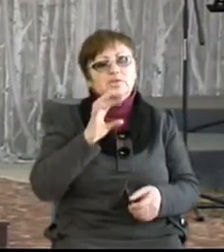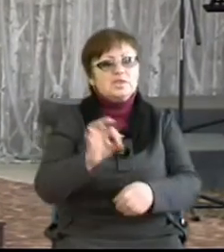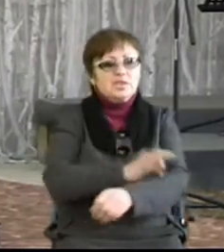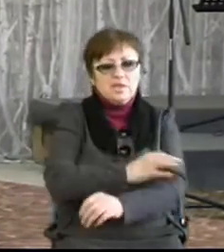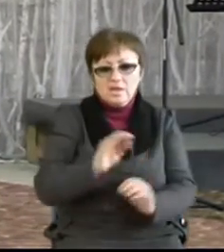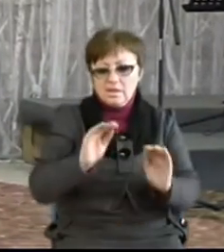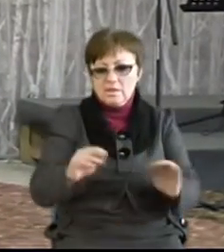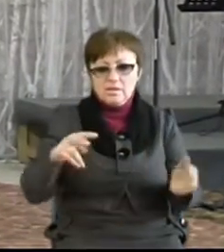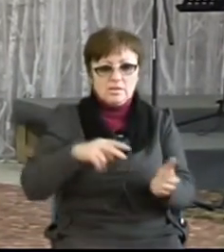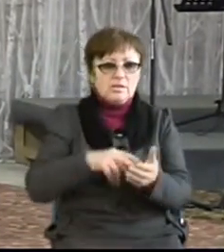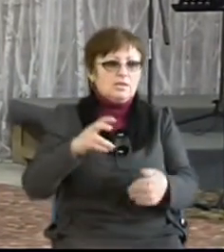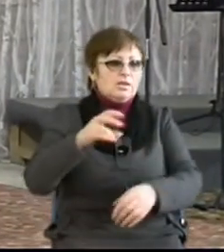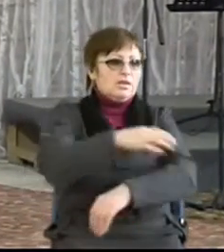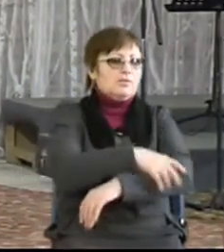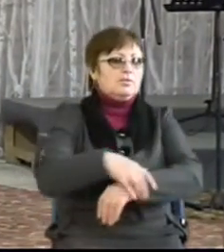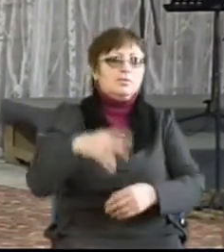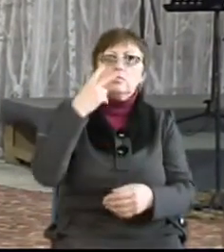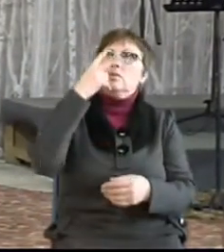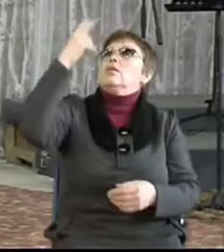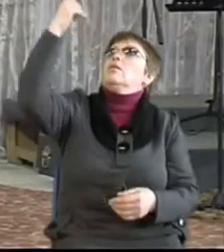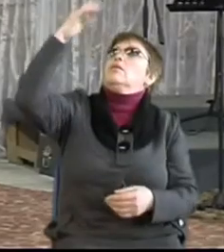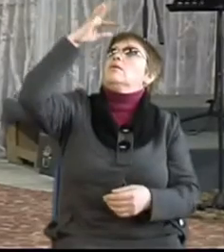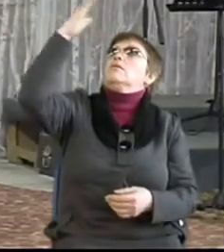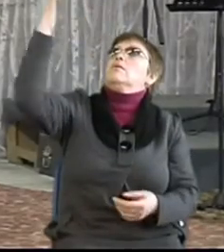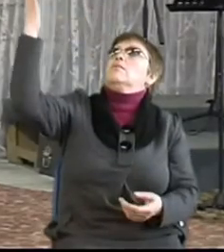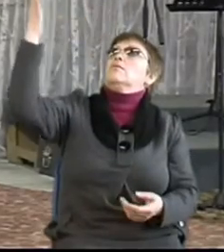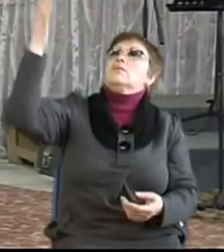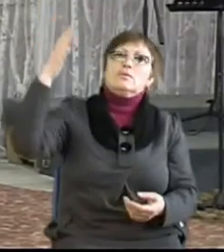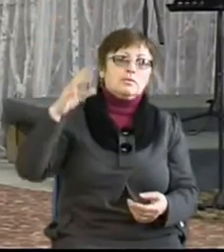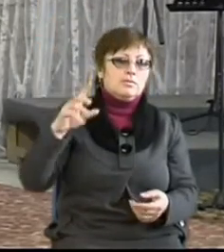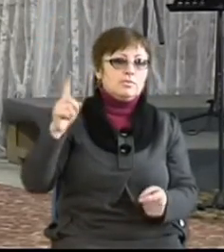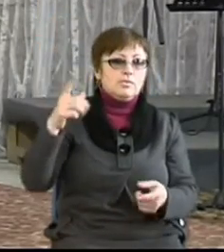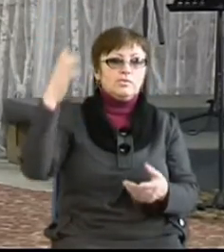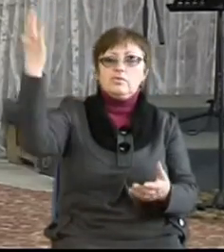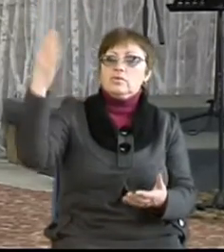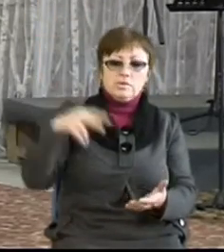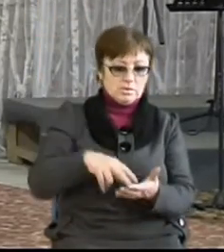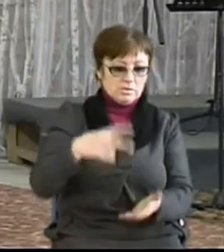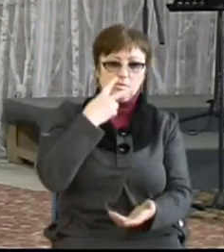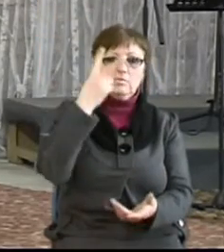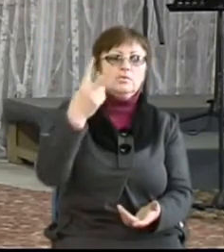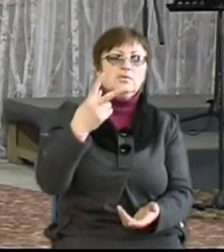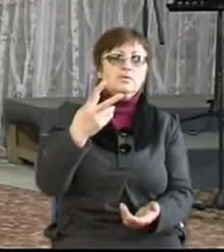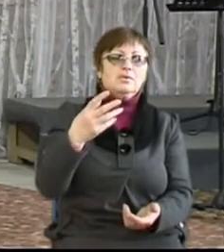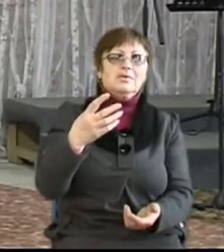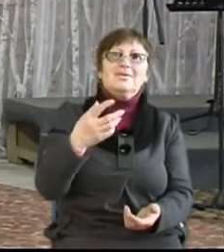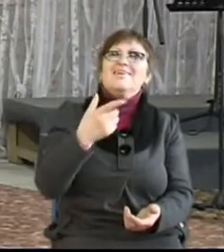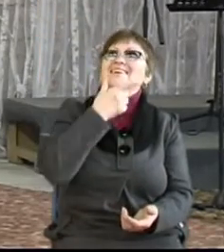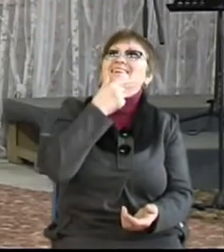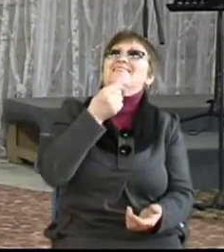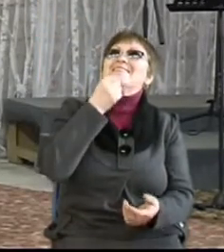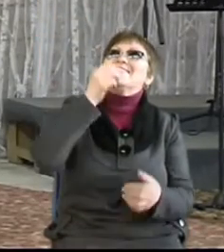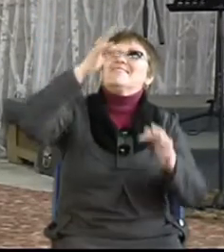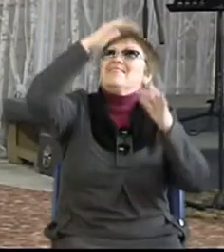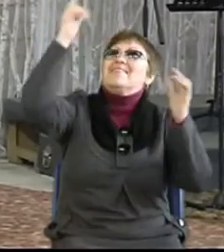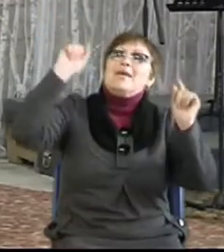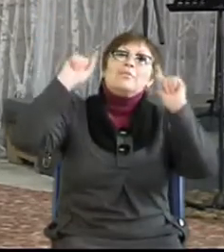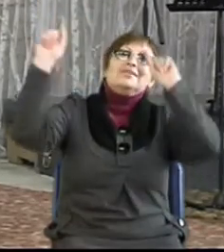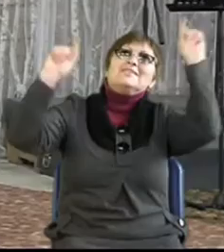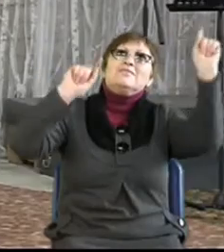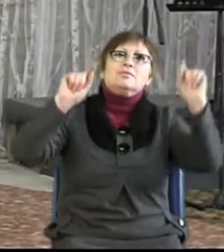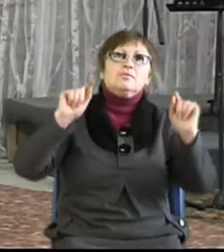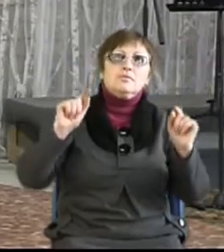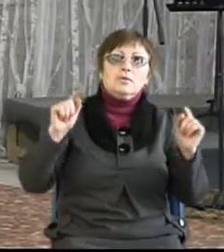жена, дети стоят на улице, на небо смотрят. Я говорю, что вы стоите, смотрите, смотри, какое небо сегодня хорошее, звезды какие красивые. Я говорю, ну